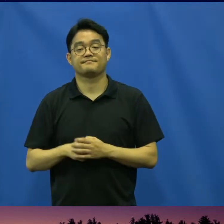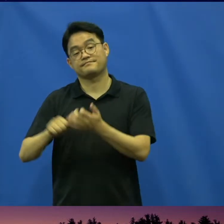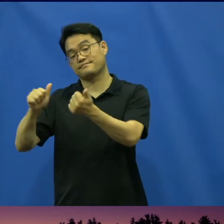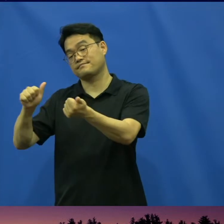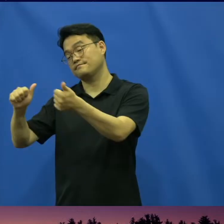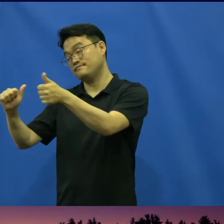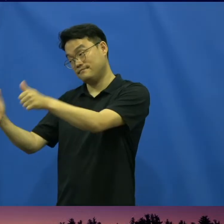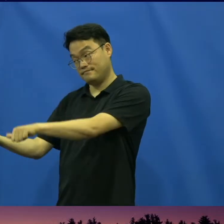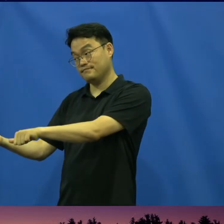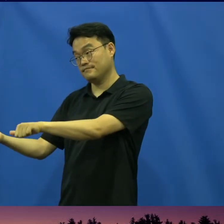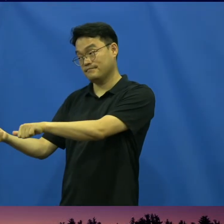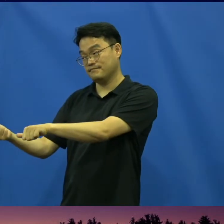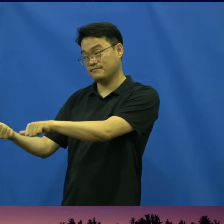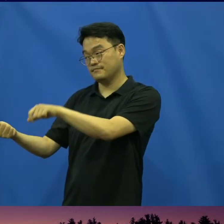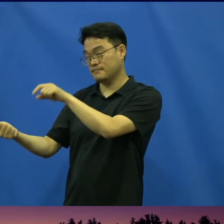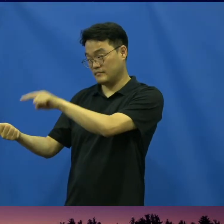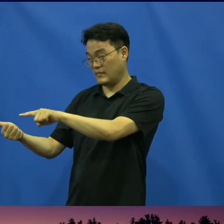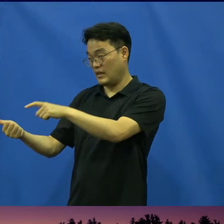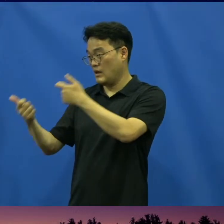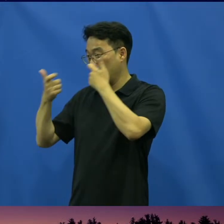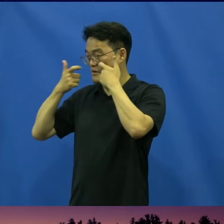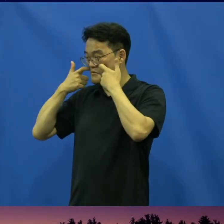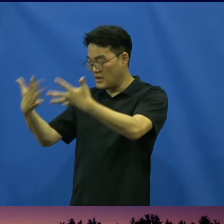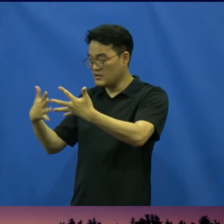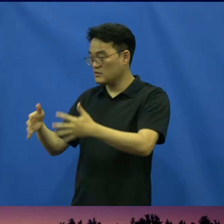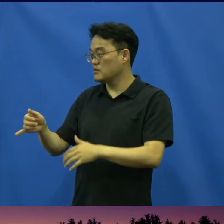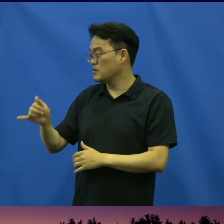죽음이라는 경계선은 너무 선명합니다. 우리의 인생에.